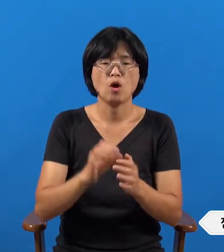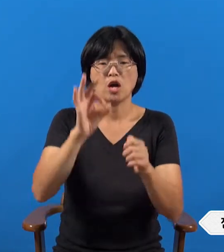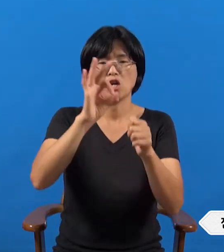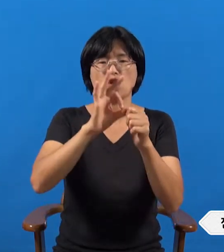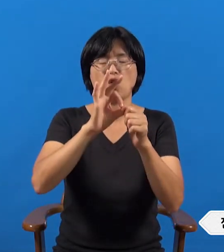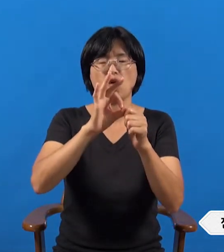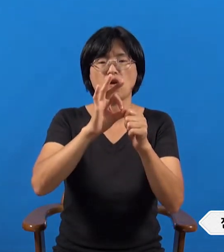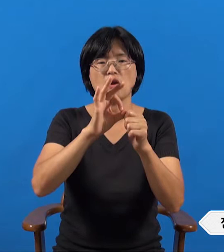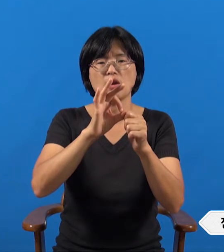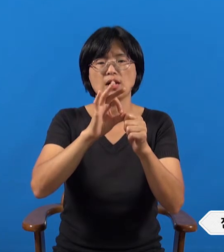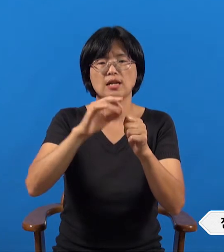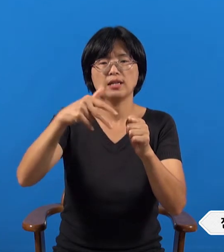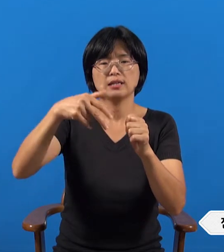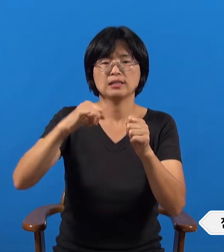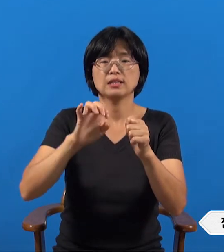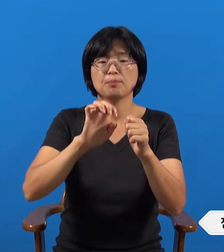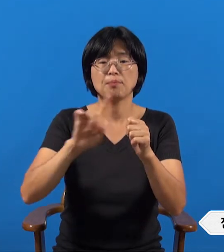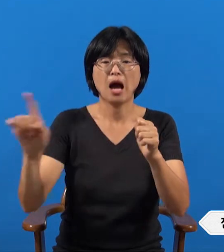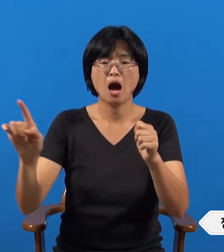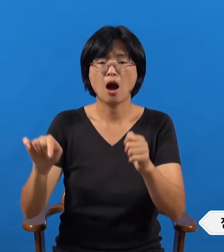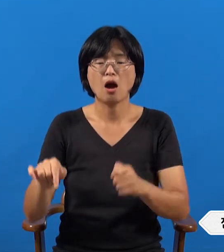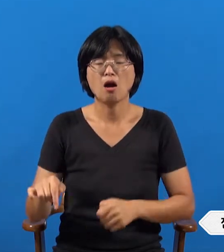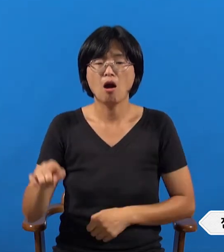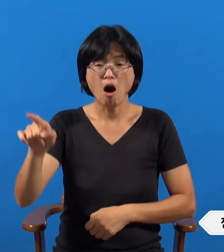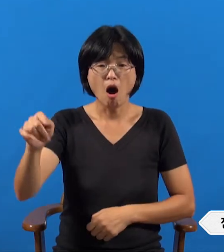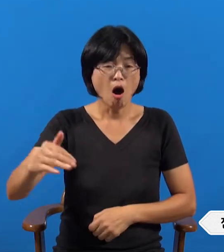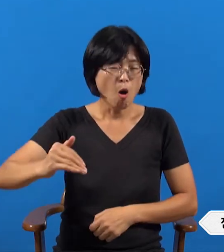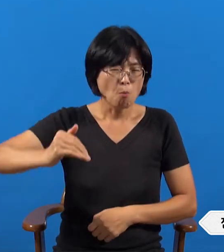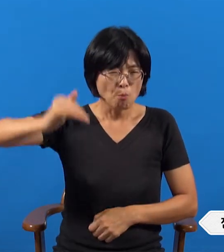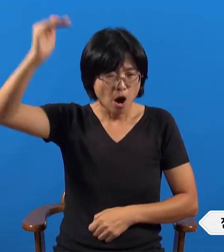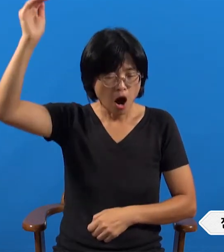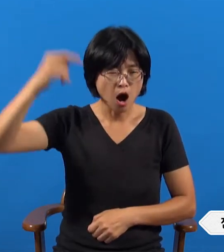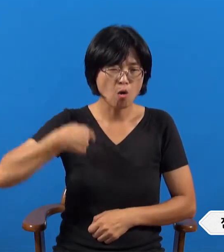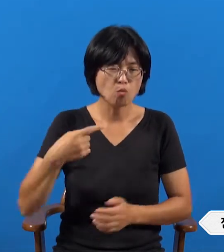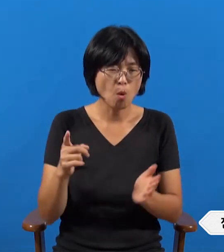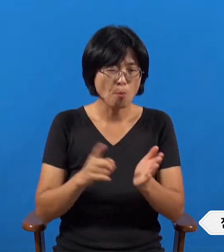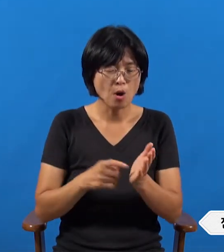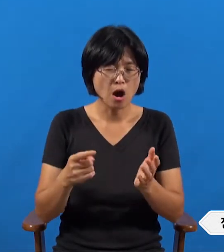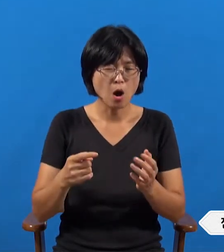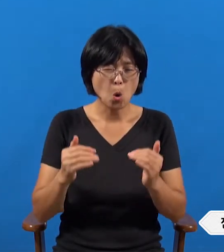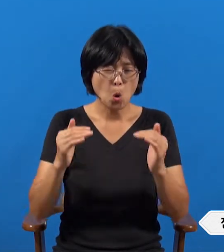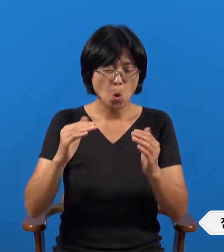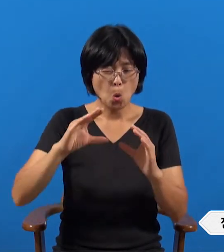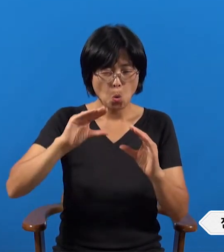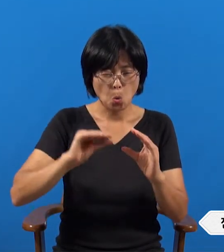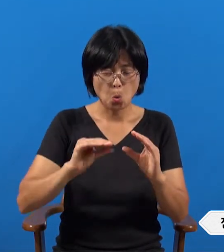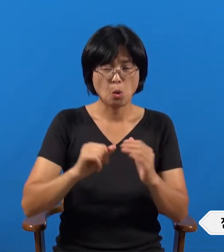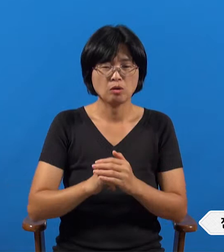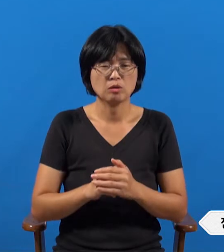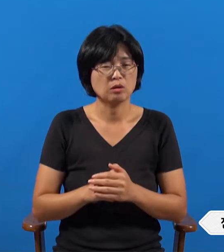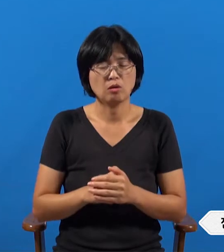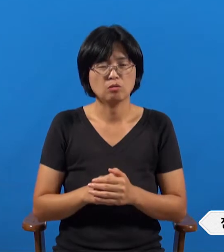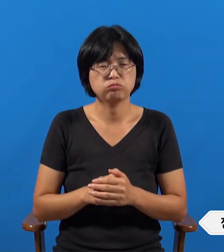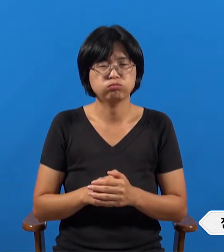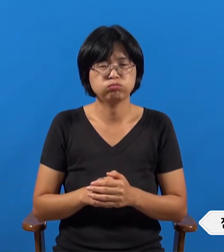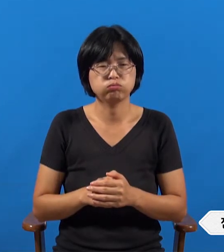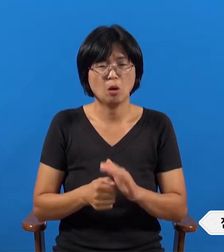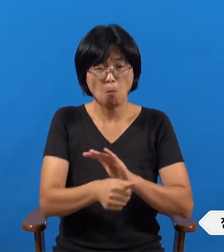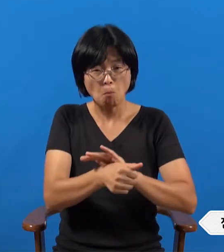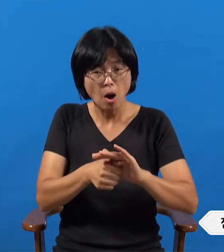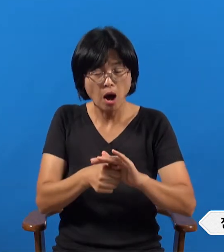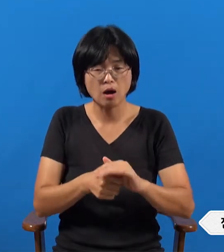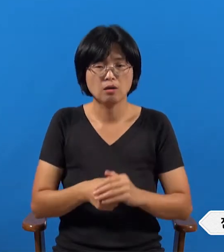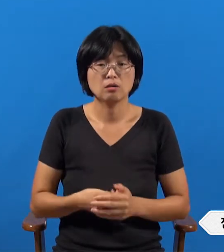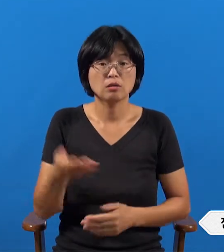메뚜기와 같았다라고 소위 말하는 메뚜기 컴플렉스를 이야기합니다. 그런데 여호수아와 갈렙은 옷을 찢으며